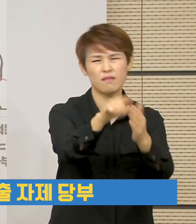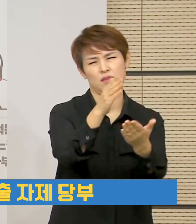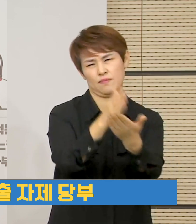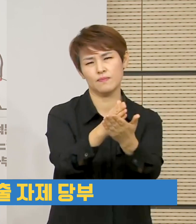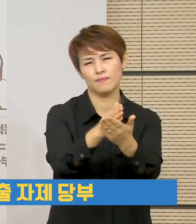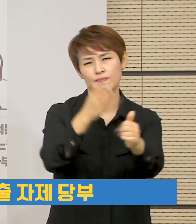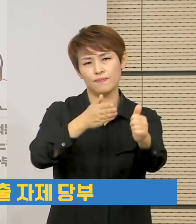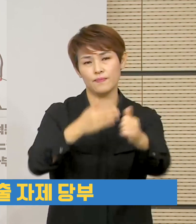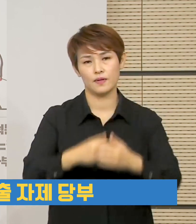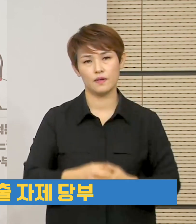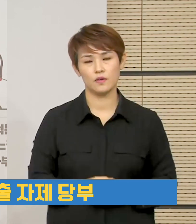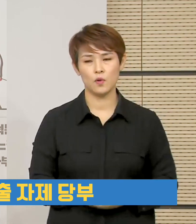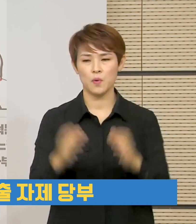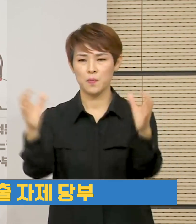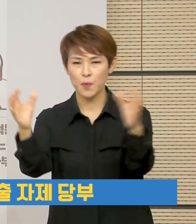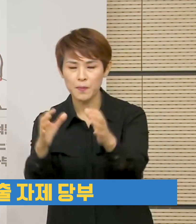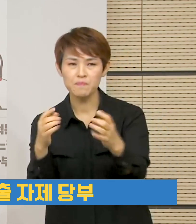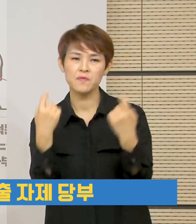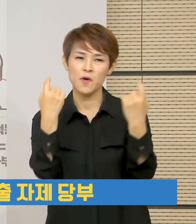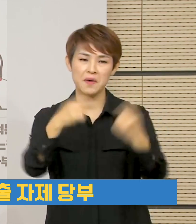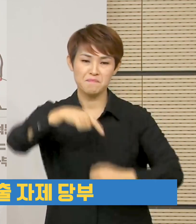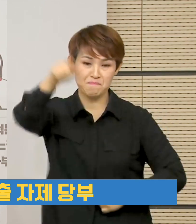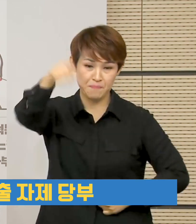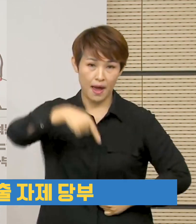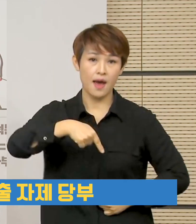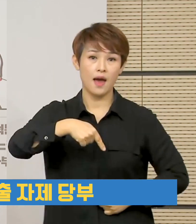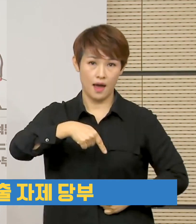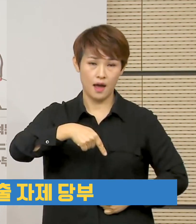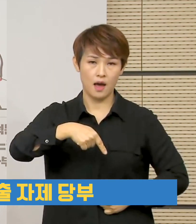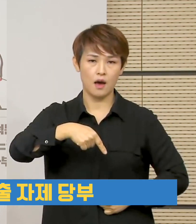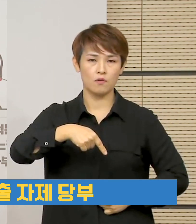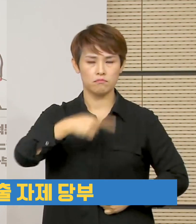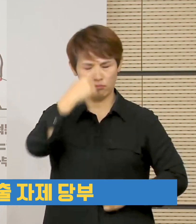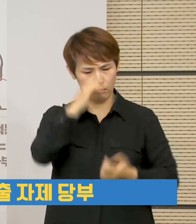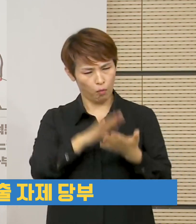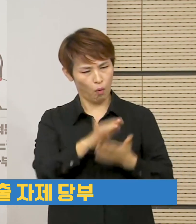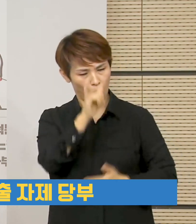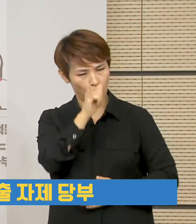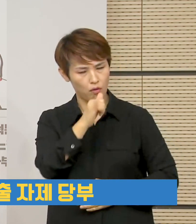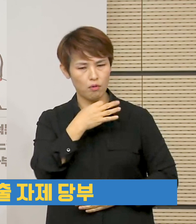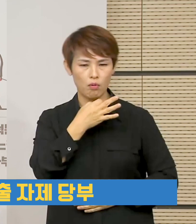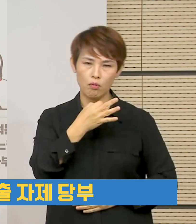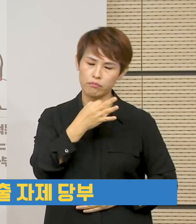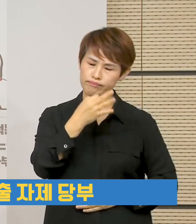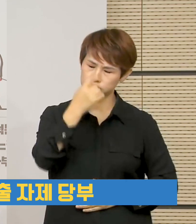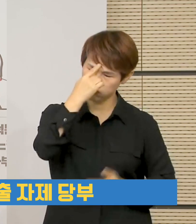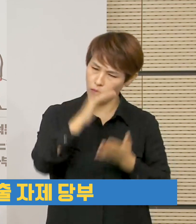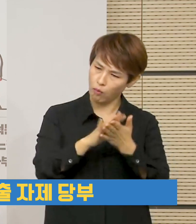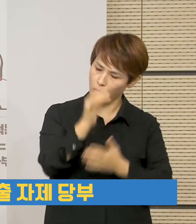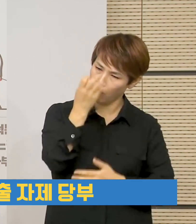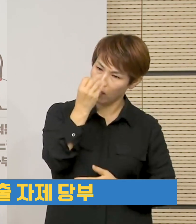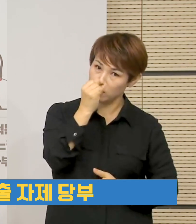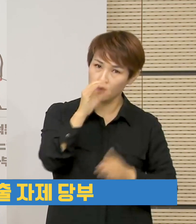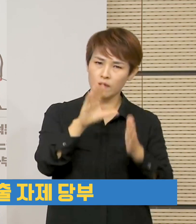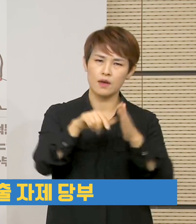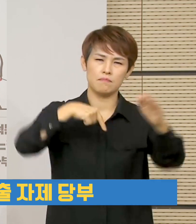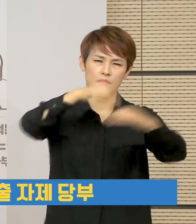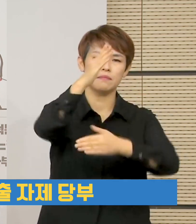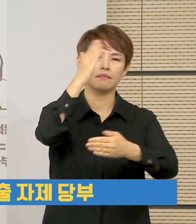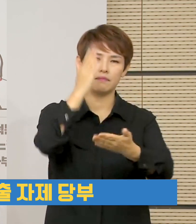하셔야 하고 모임이나 이행을 다녀오신 후 발 열 또는 호흡기 증상이 있는 경우 제출을 하지 말고